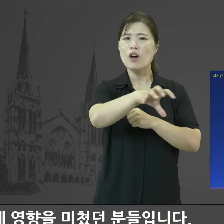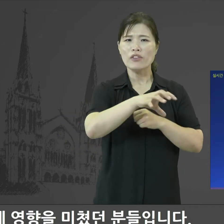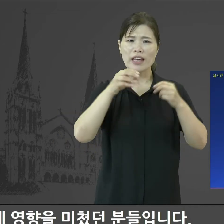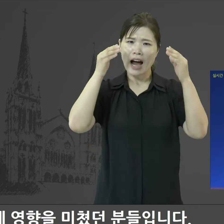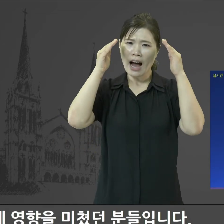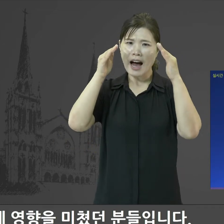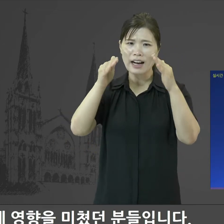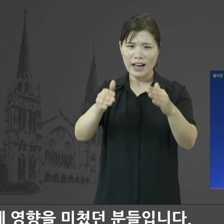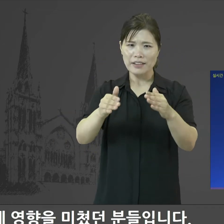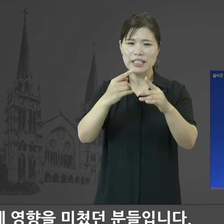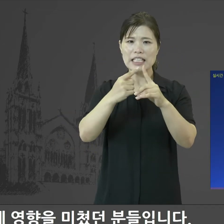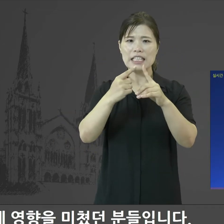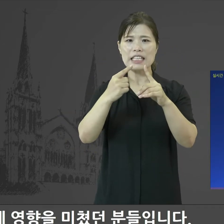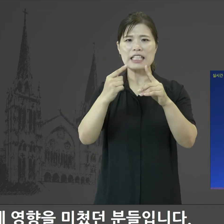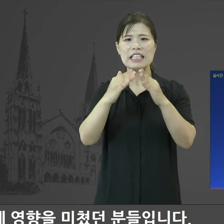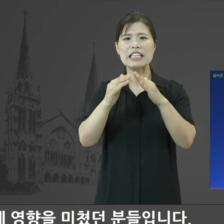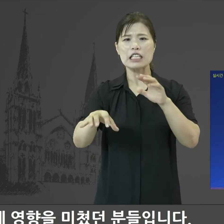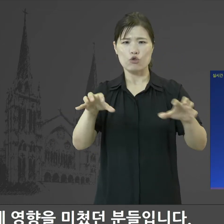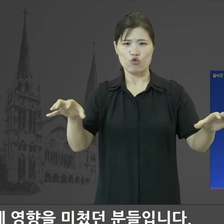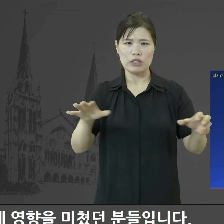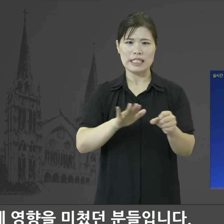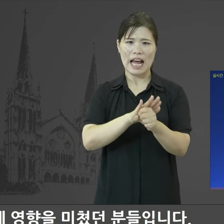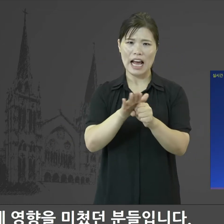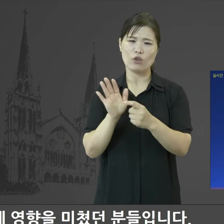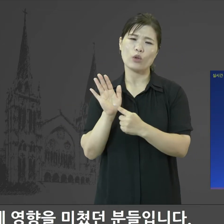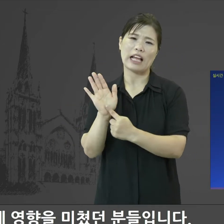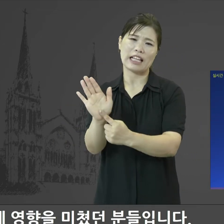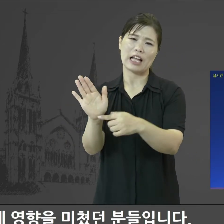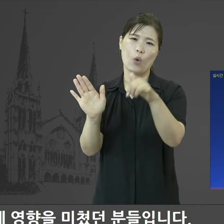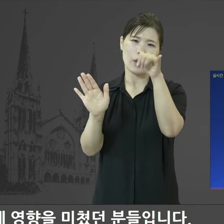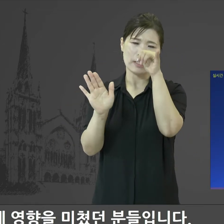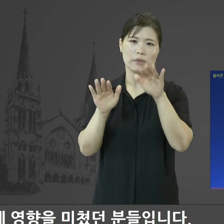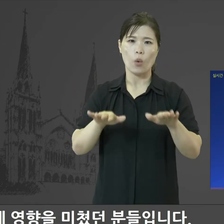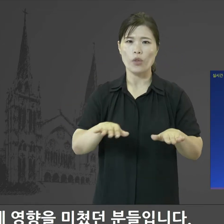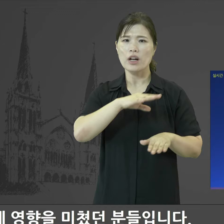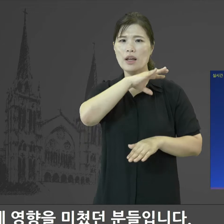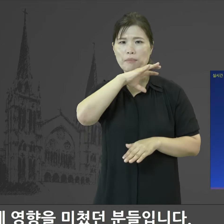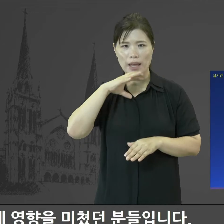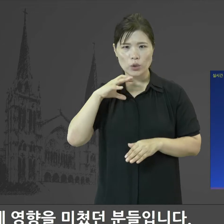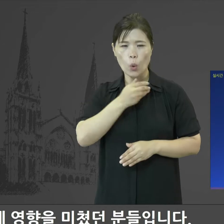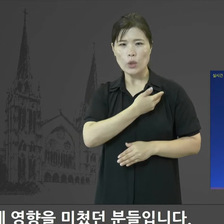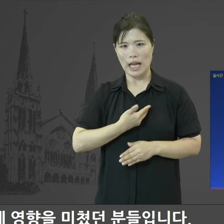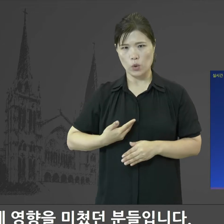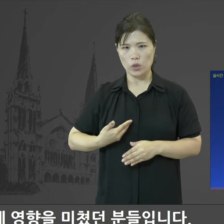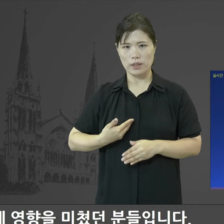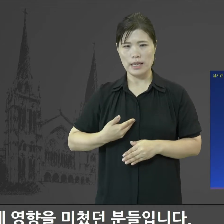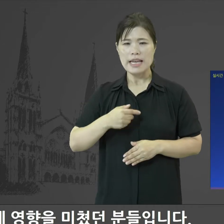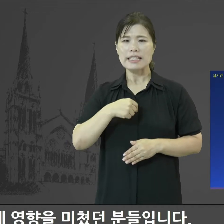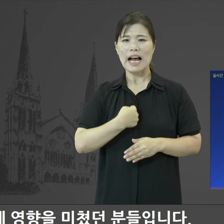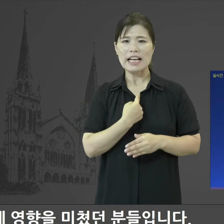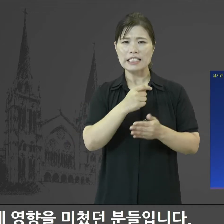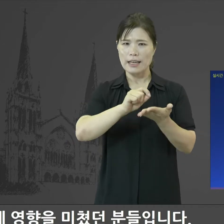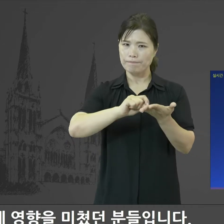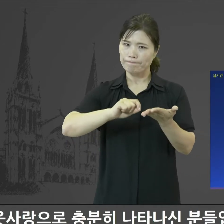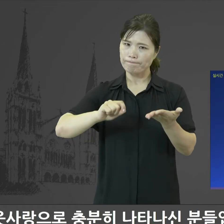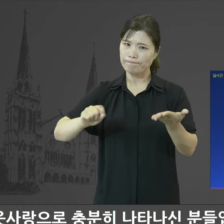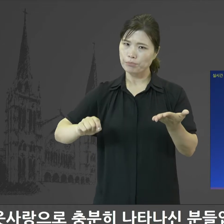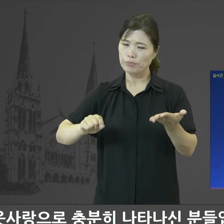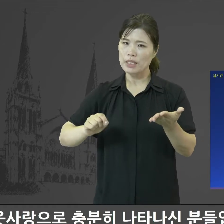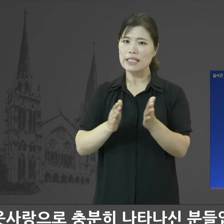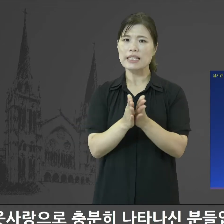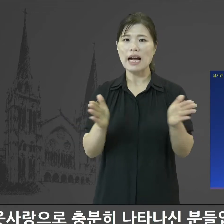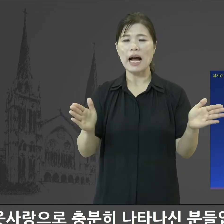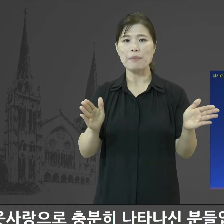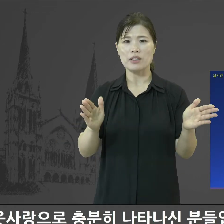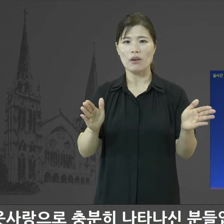충분히 나타나고 계셨던 분들이죠. 오늘 베드로 사도는 자신의 서신을 시작하면서